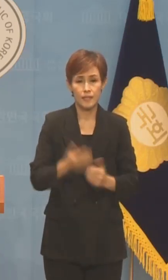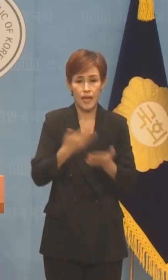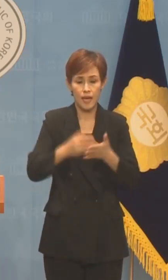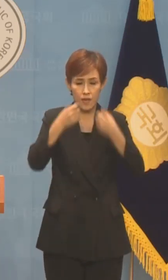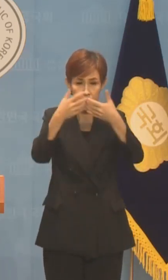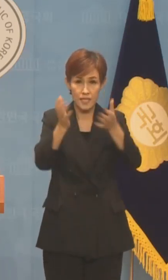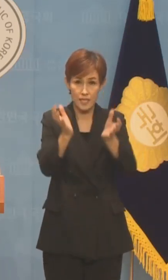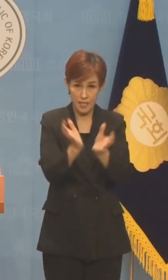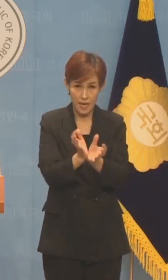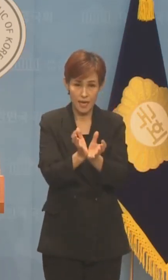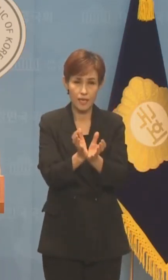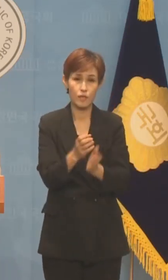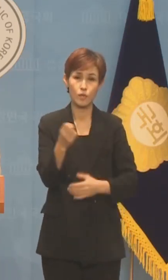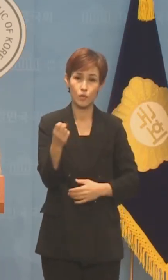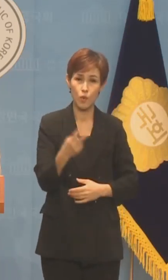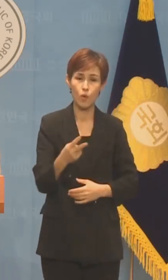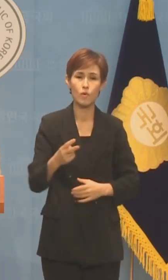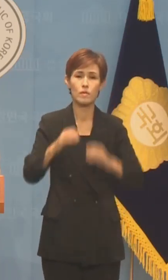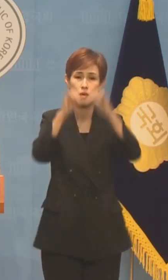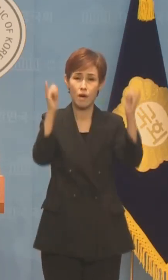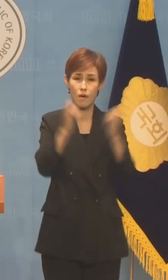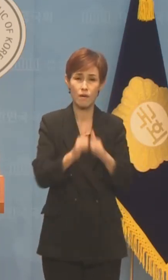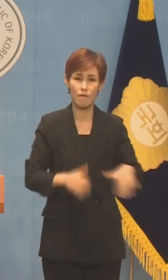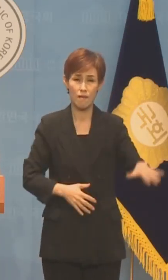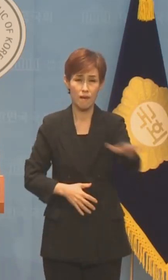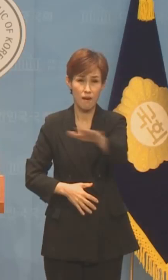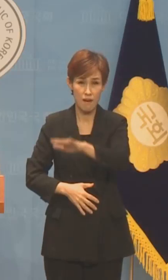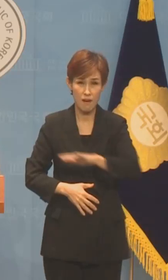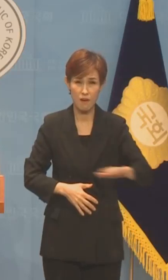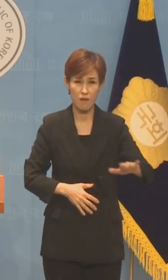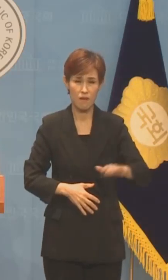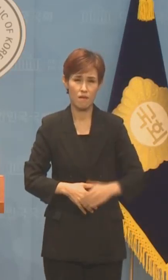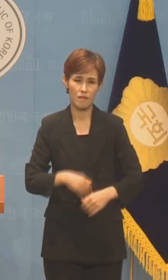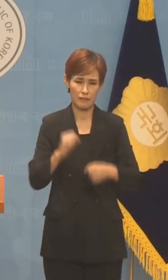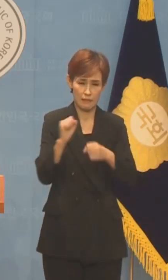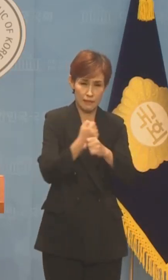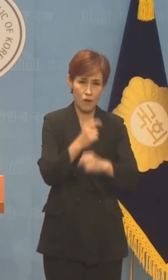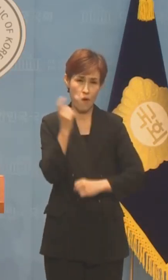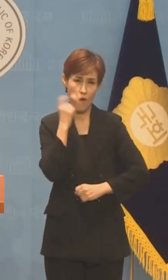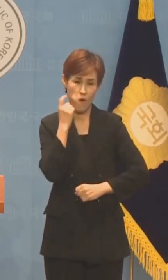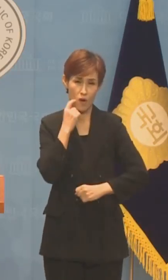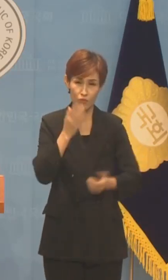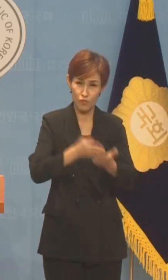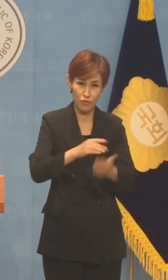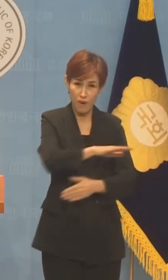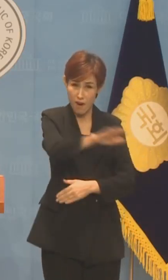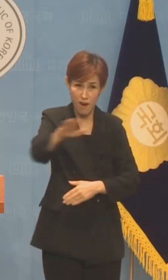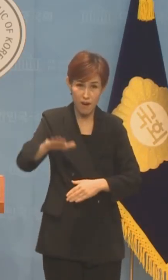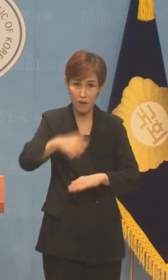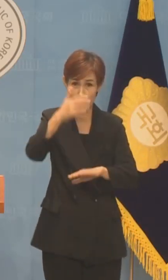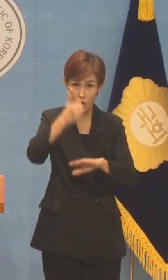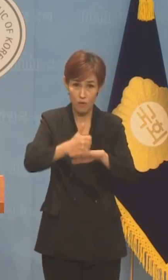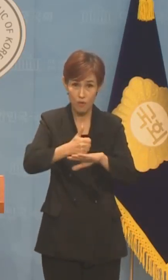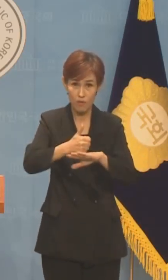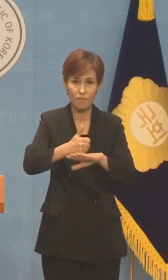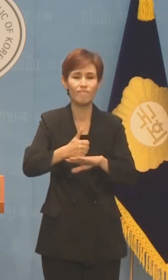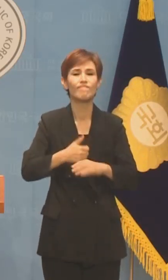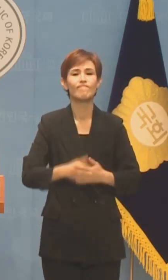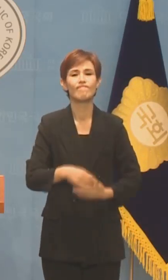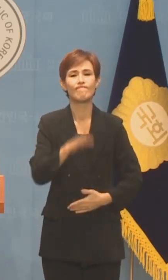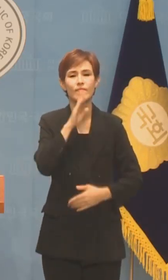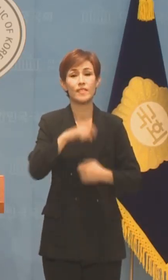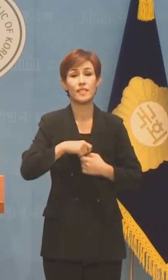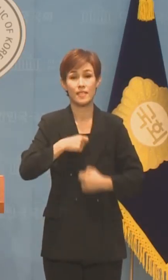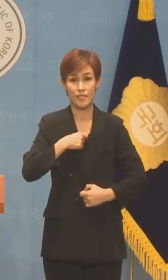개혁신당 당내는 물론이고 우리 사회 전반적으로 퍼져 있는 음모론과 가짜뉴스도 결국